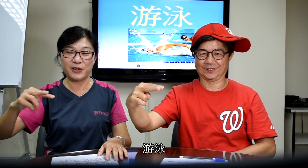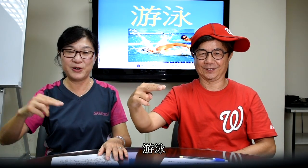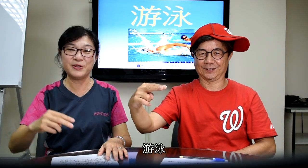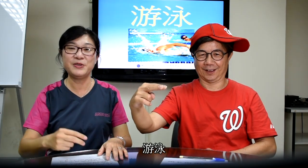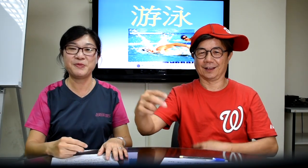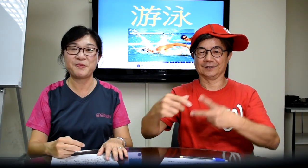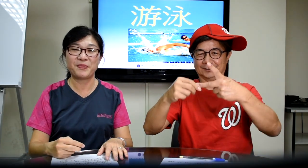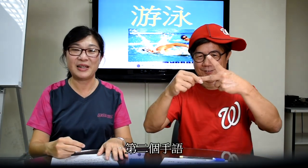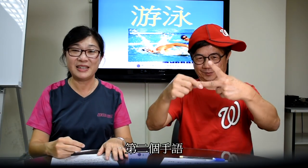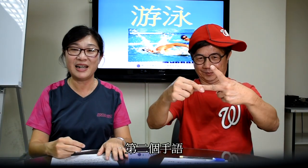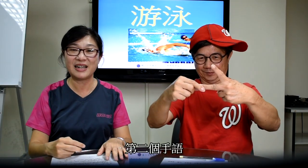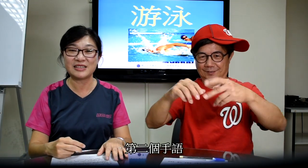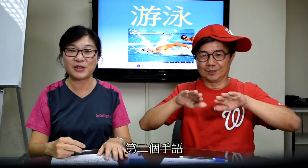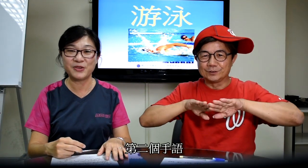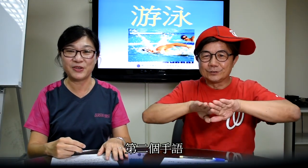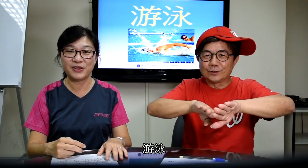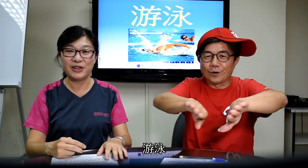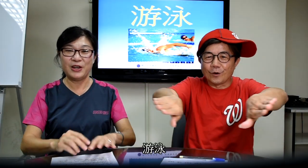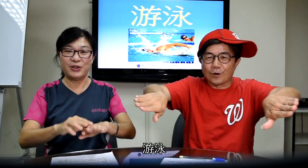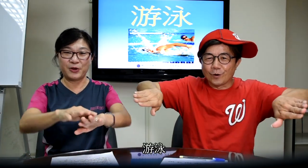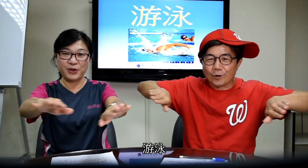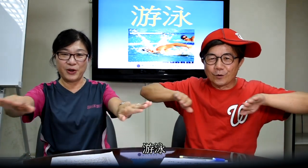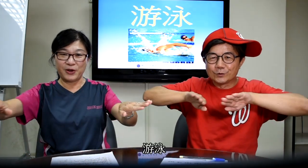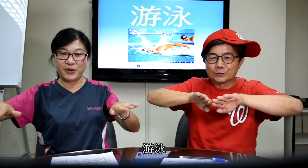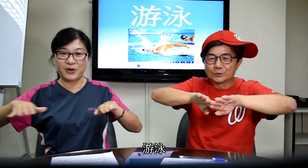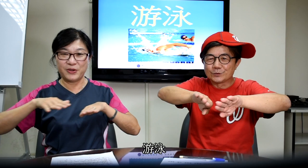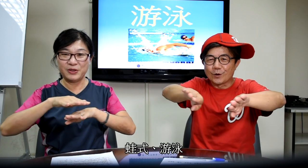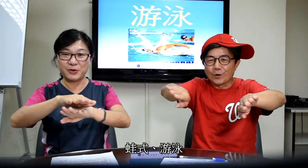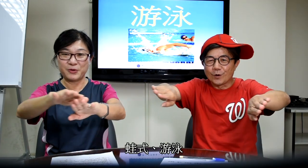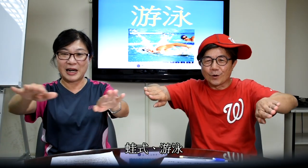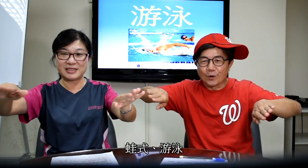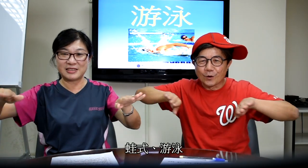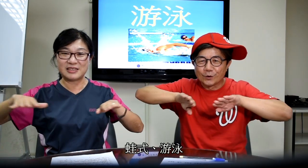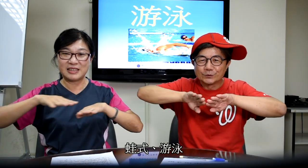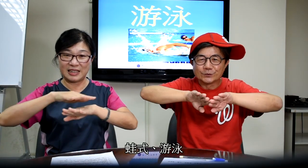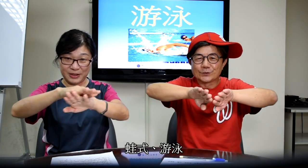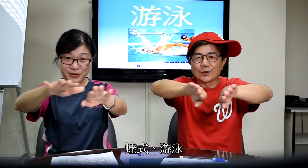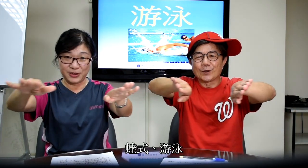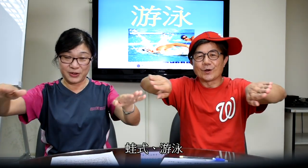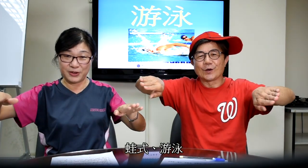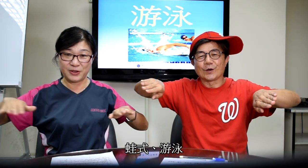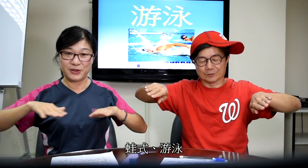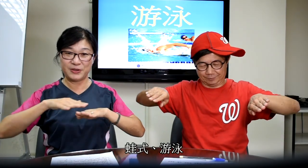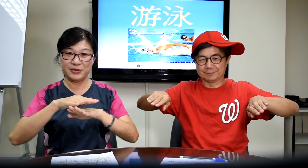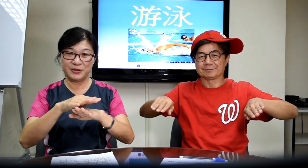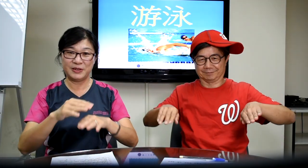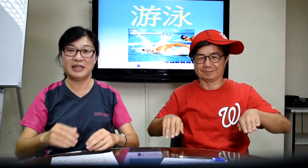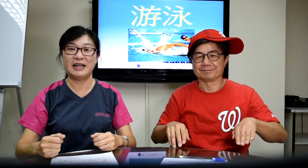游泳，第二个手语，游泳，蛙式，游泳。